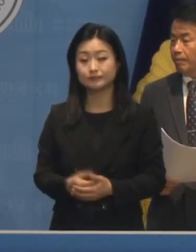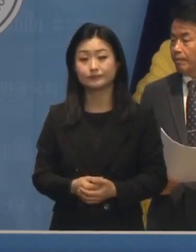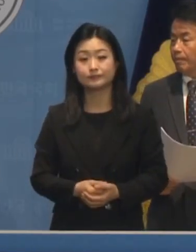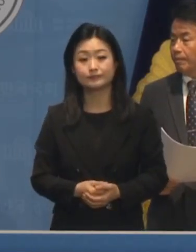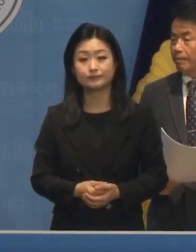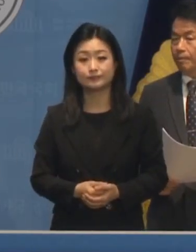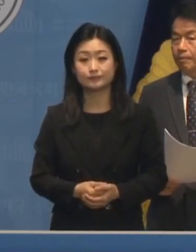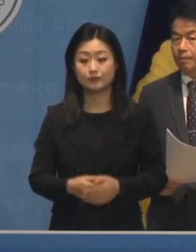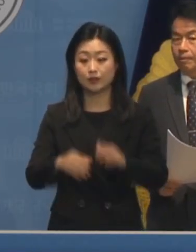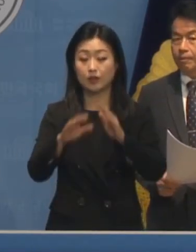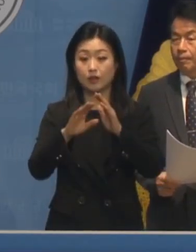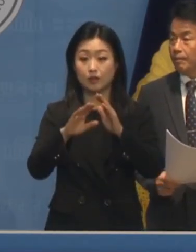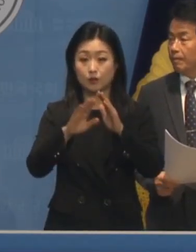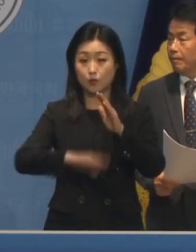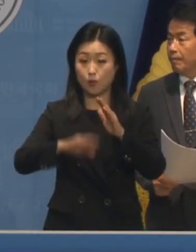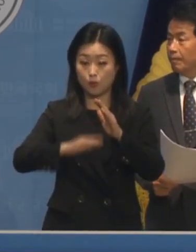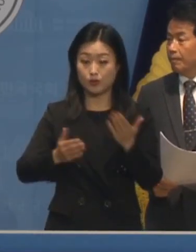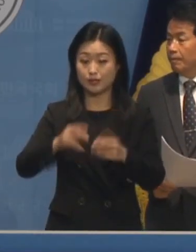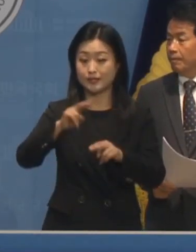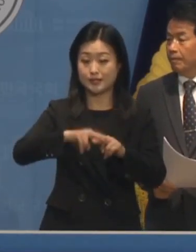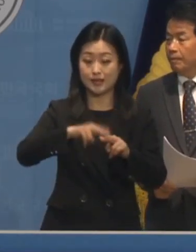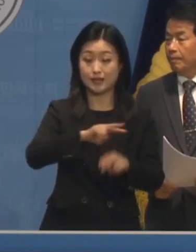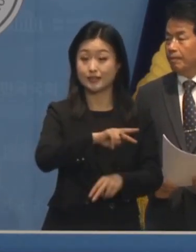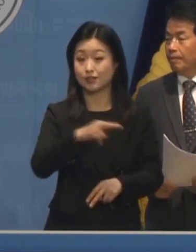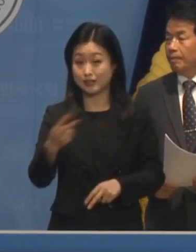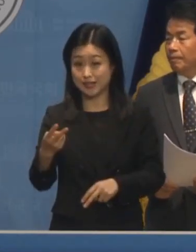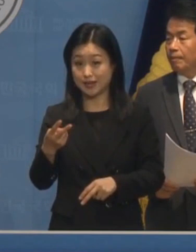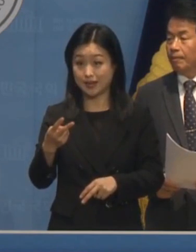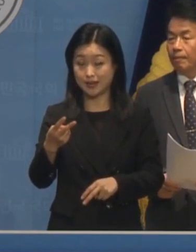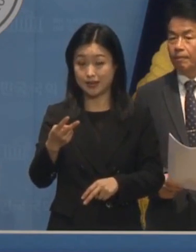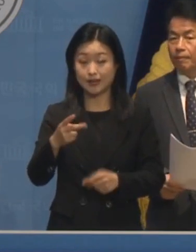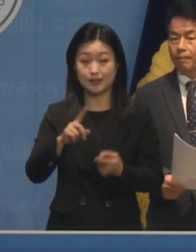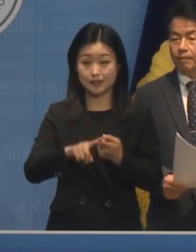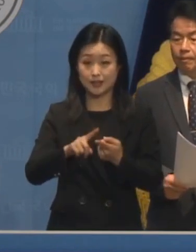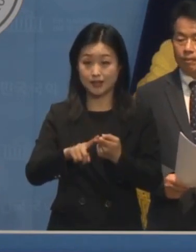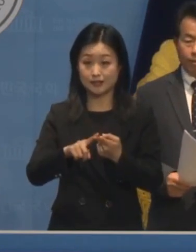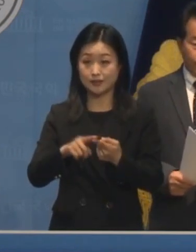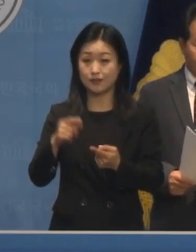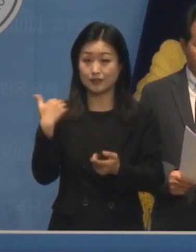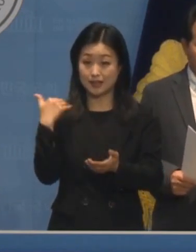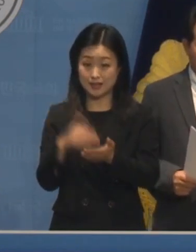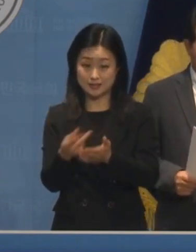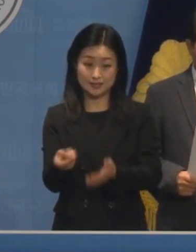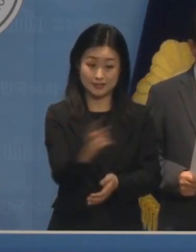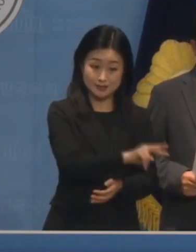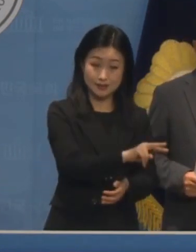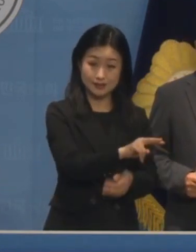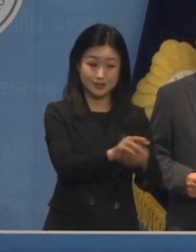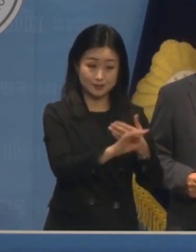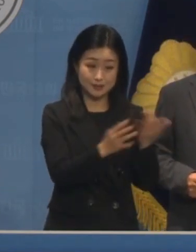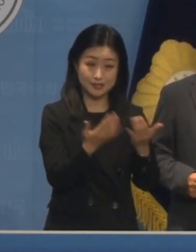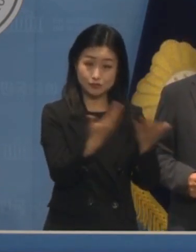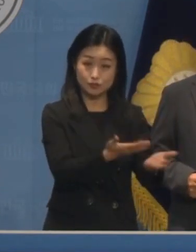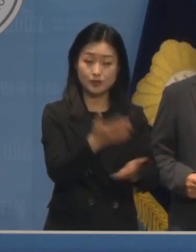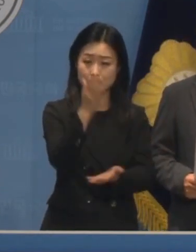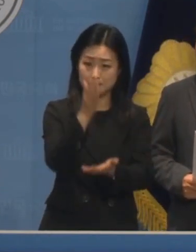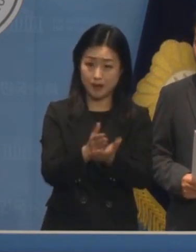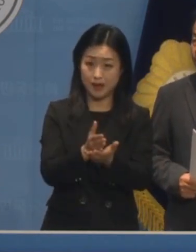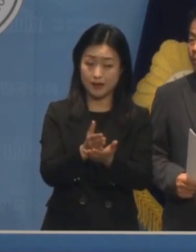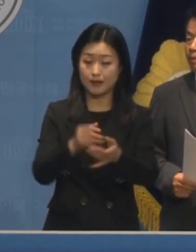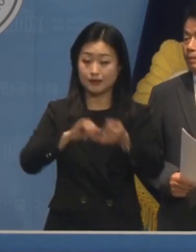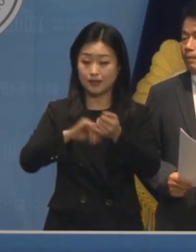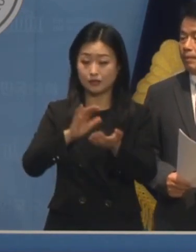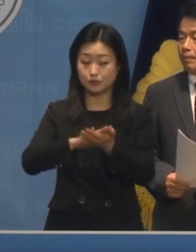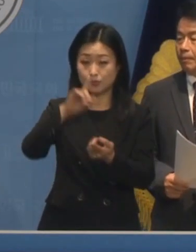김입니다 부문 정규직 전환정책 역행 시도 중단하고 약속을 이행하라